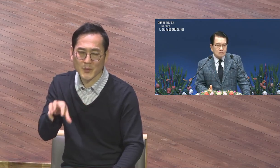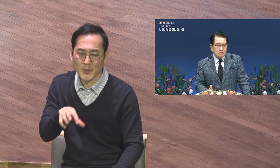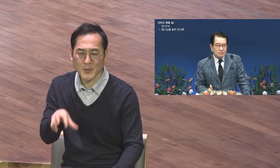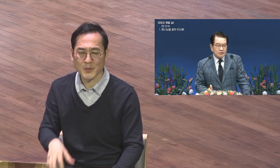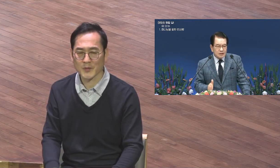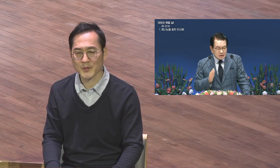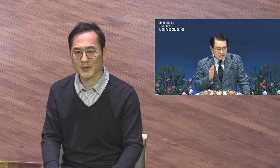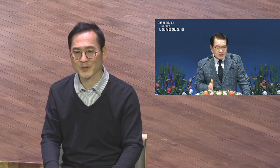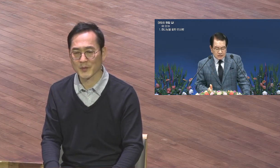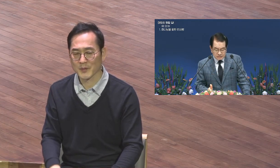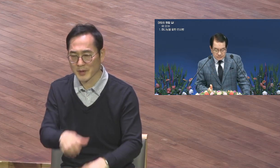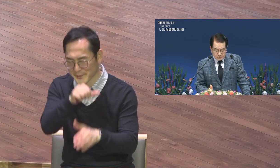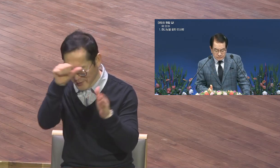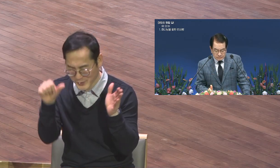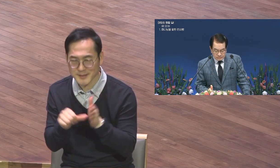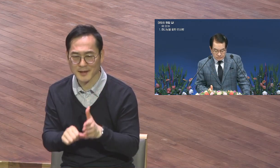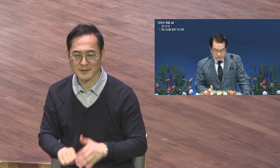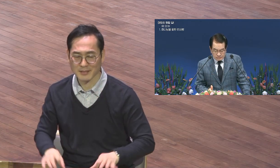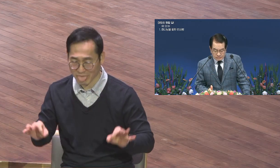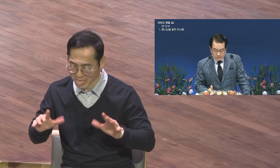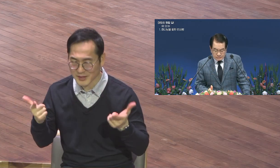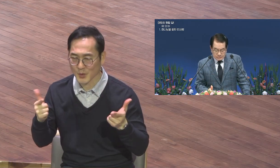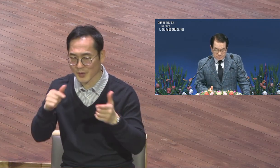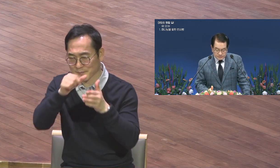반복적으로 평생